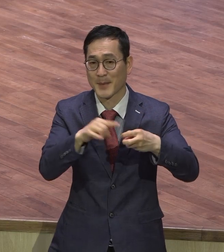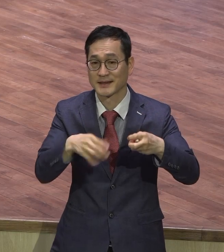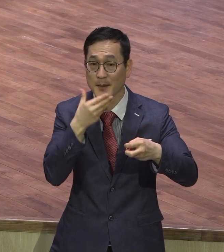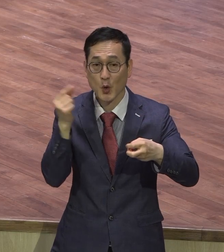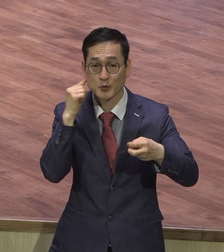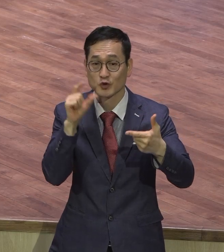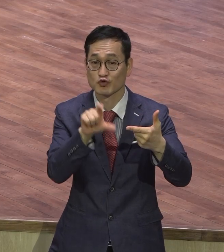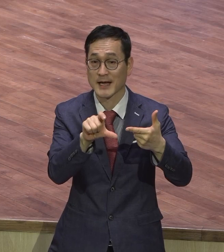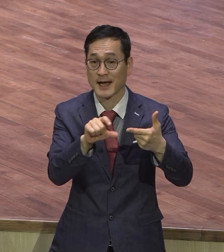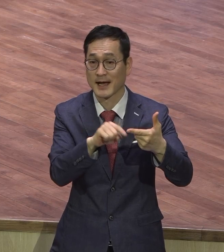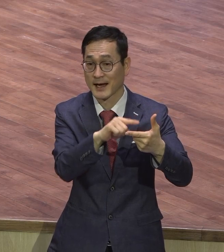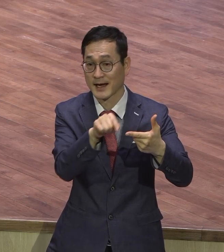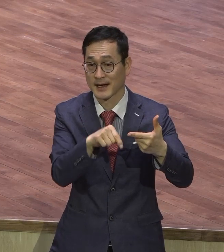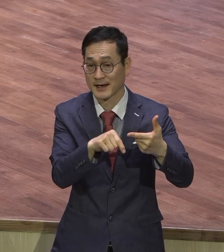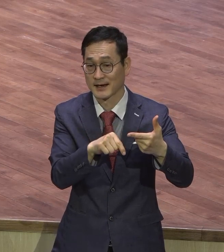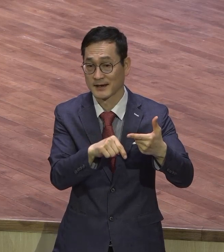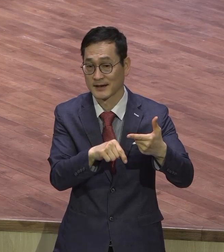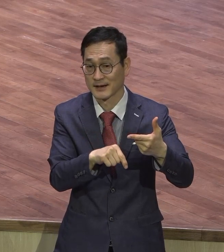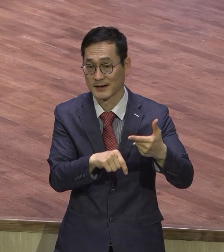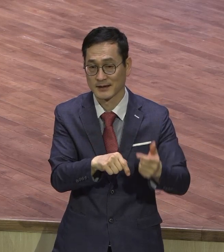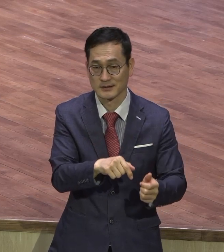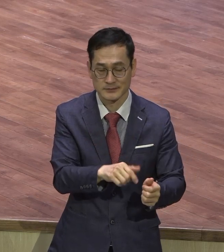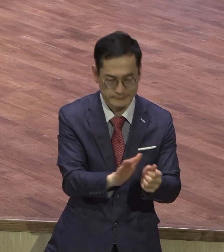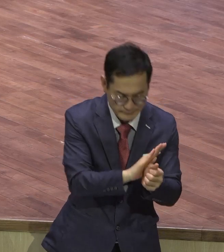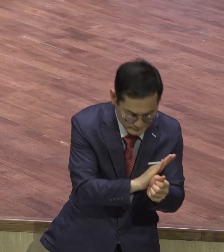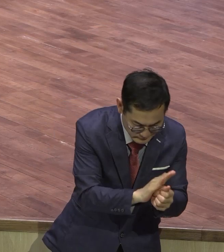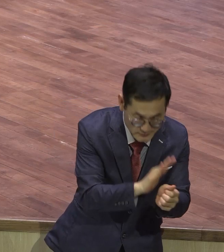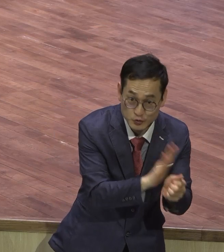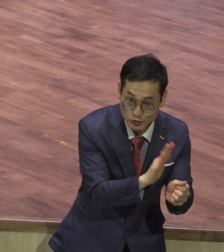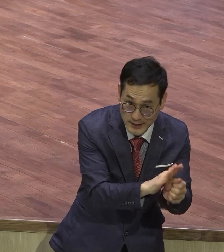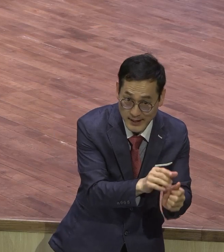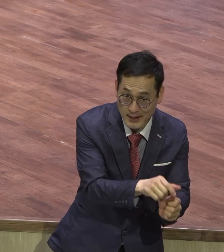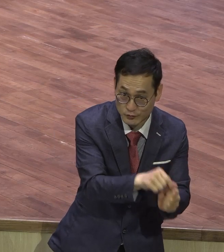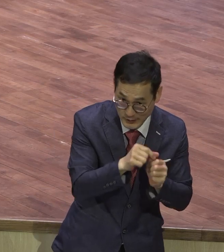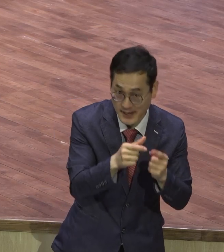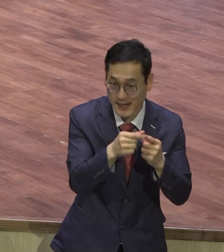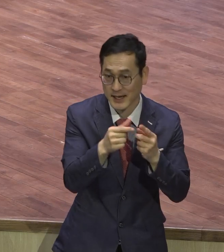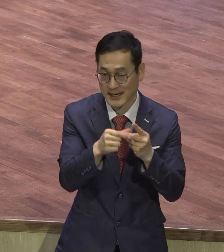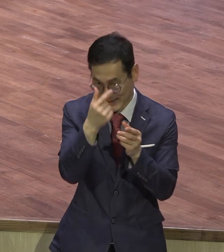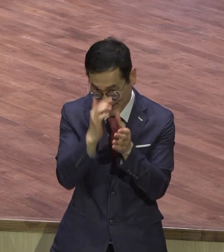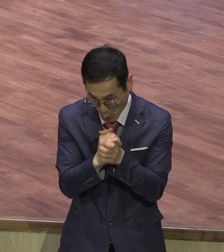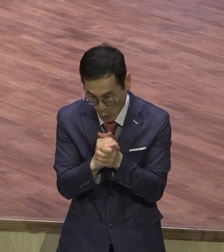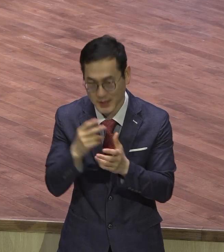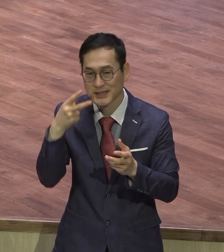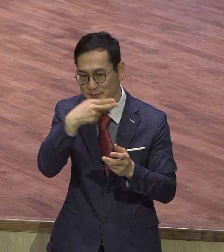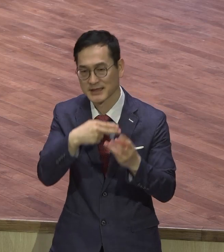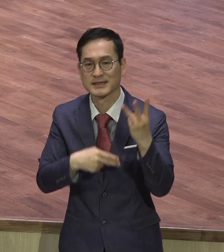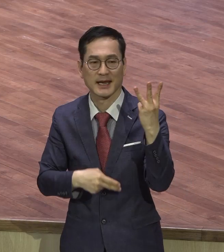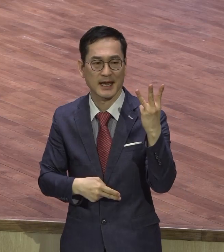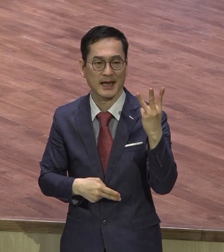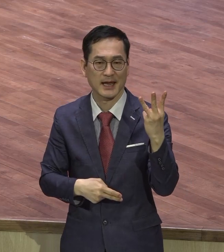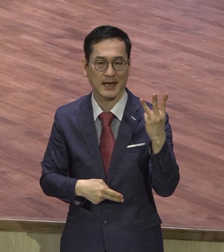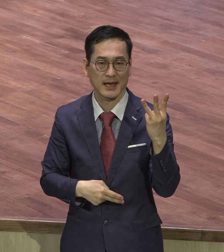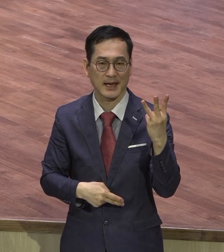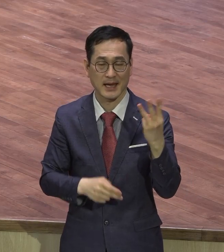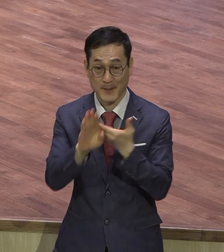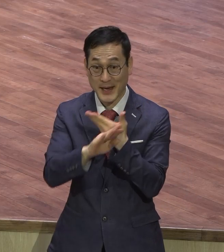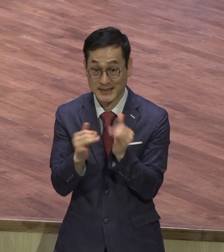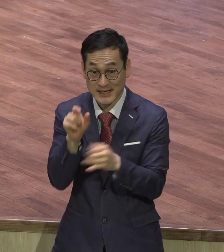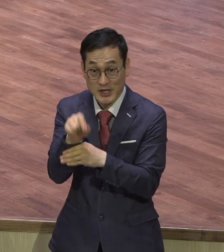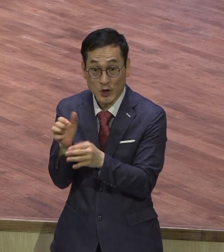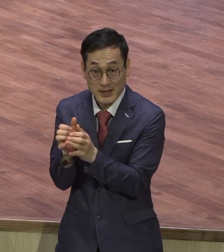6장에 예수님 언급하고 계시는 구제, 기도, 금식이에요. 구제, 기도, 금식, 특별히 바리새인